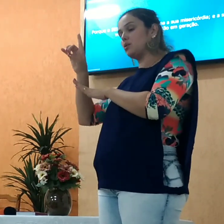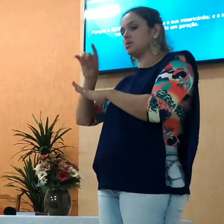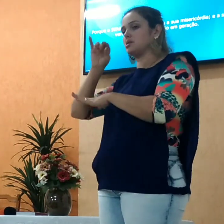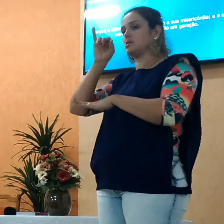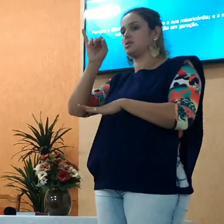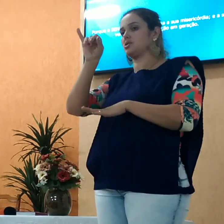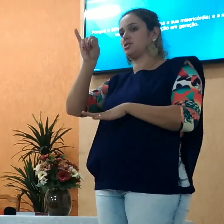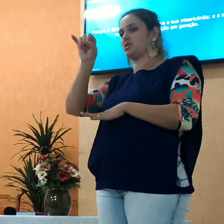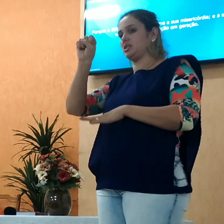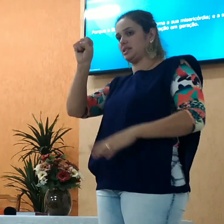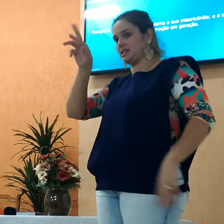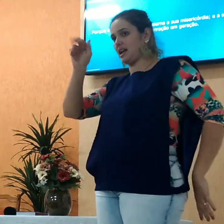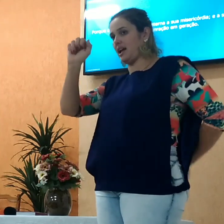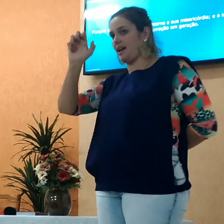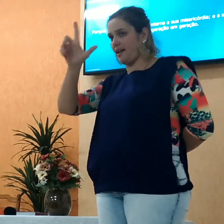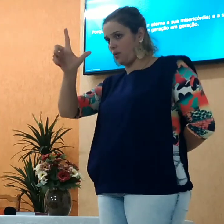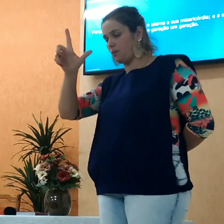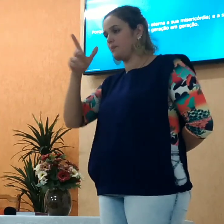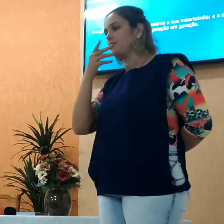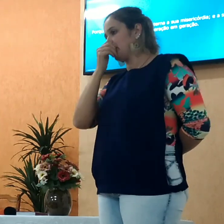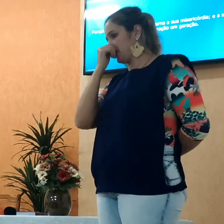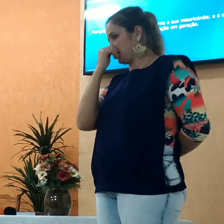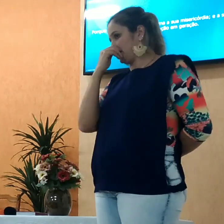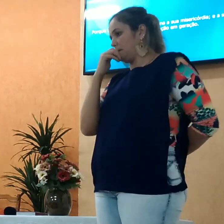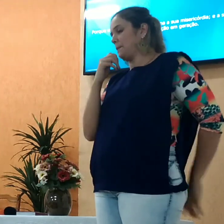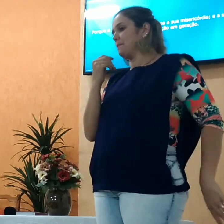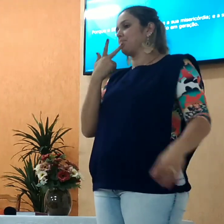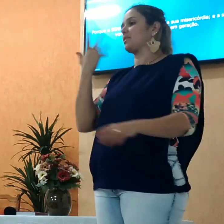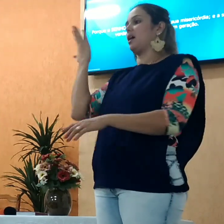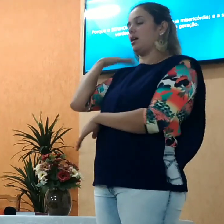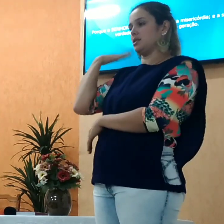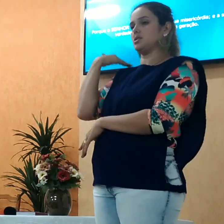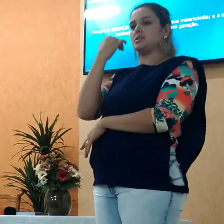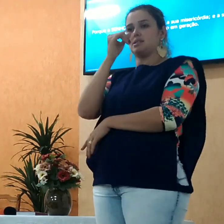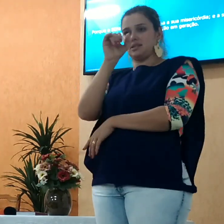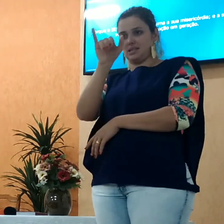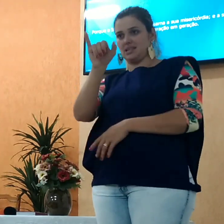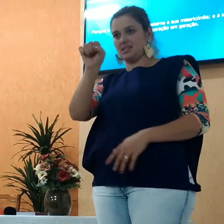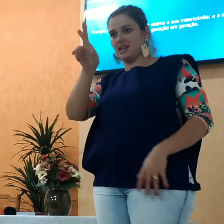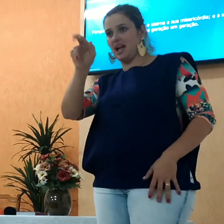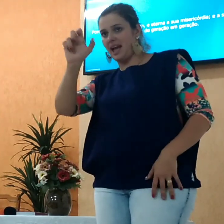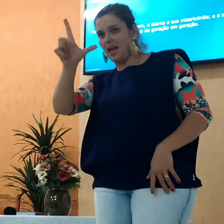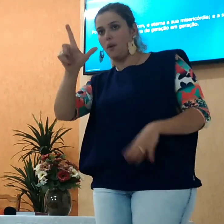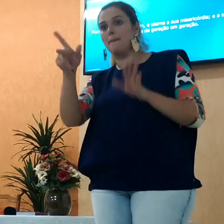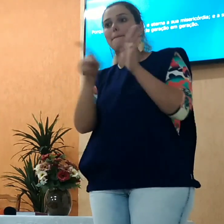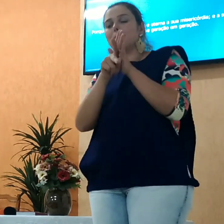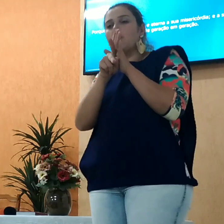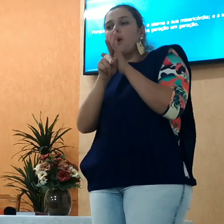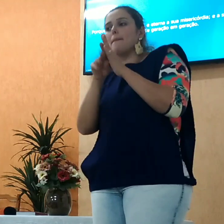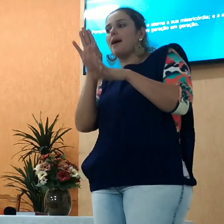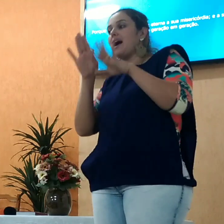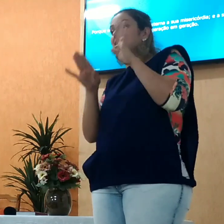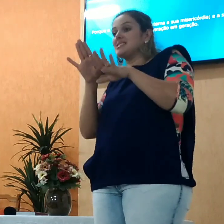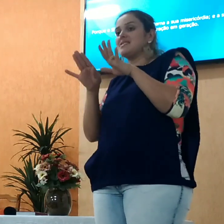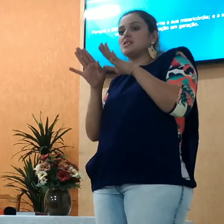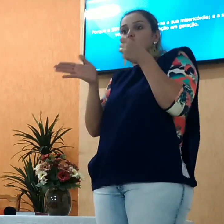muitos anos passados, Ele tirou Israel da escravidão, de uma terra de língua